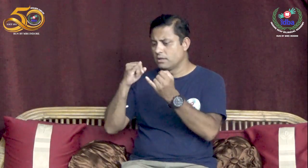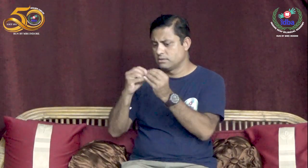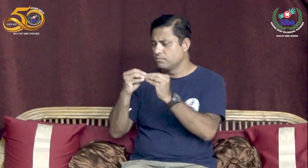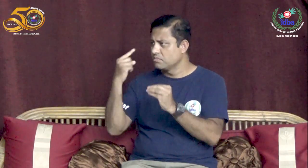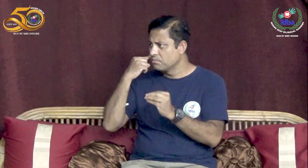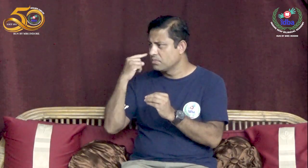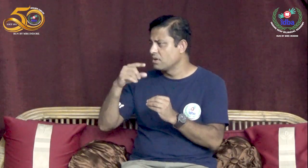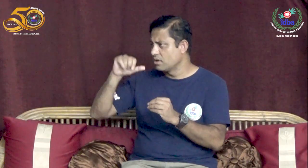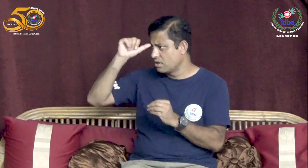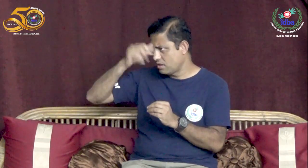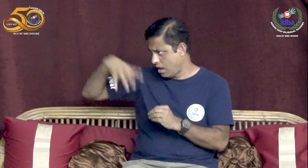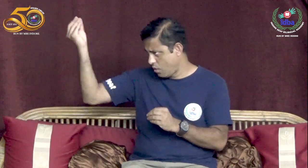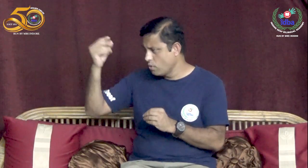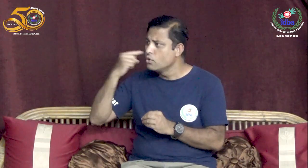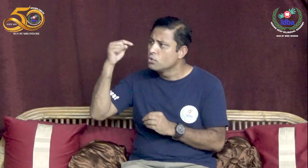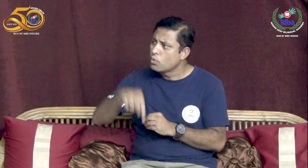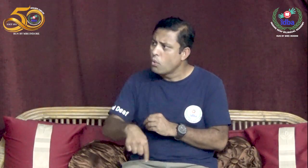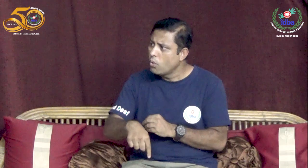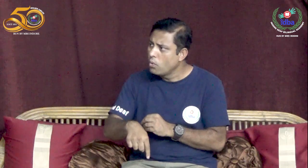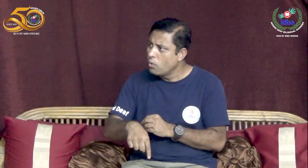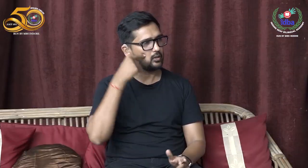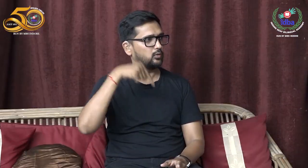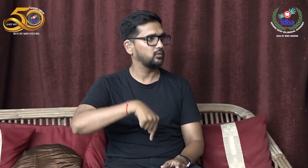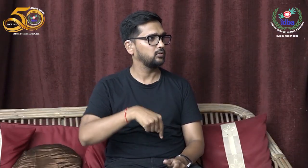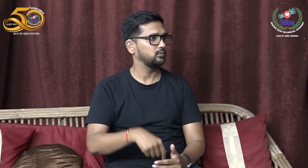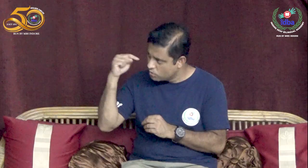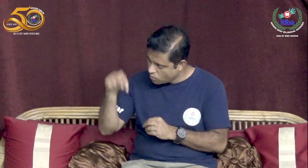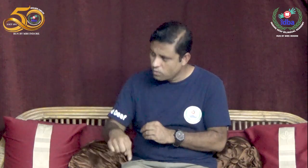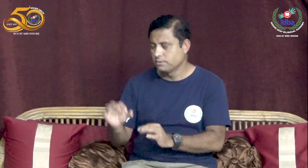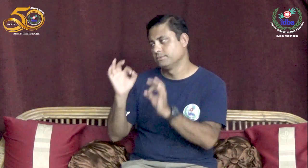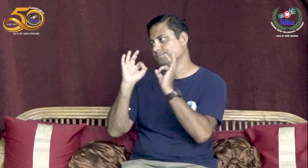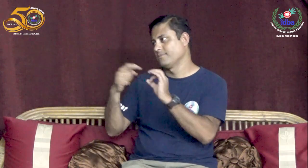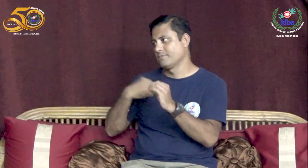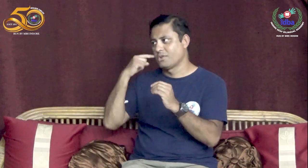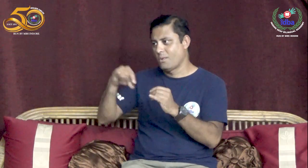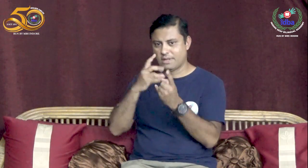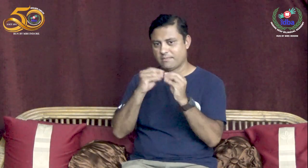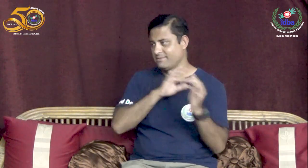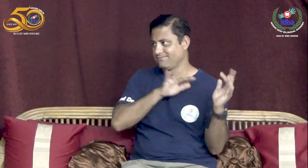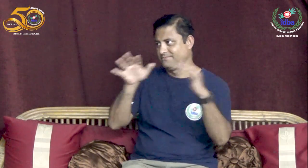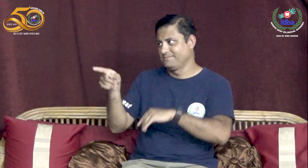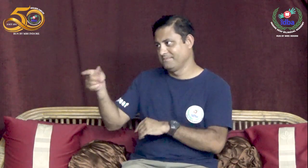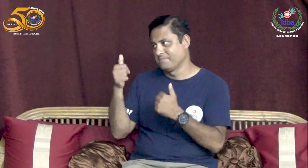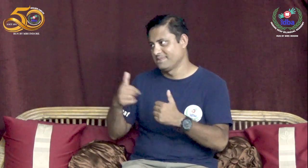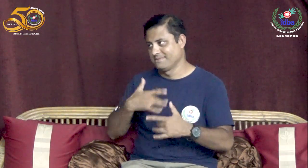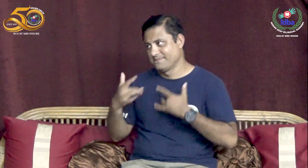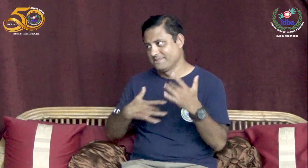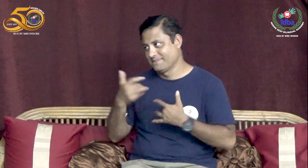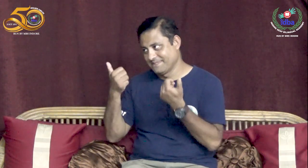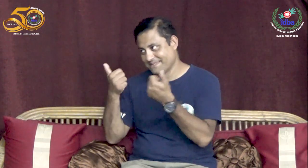वाओ, जब आप एसबीआई पे, तो आपने इंदौर पे किया कि और भी कहीं बाहर पे किया है? नहीं, सिर्फ इंदौर में ही है। चलो अच्छा है, ठीक तो है, फिर हम हम आते सब